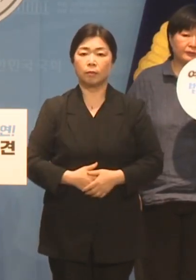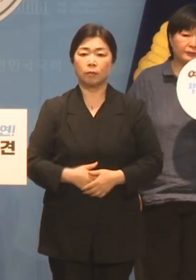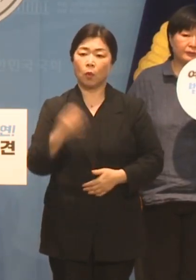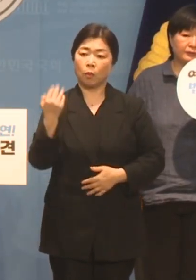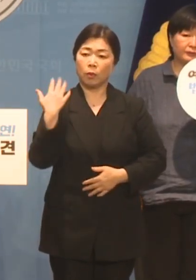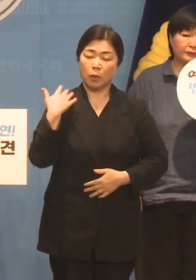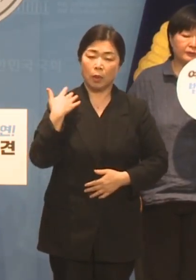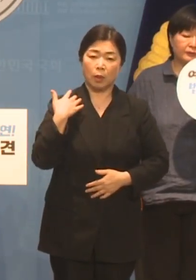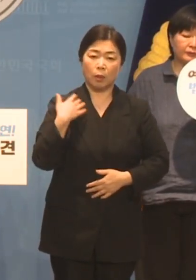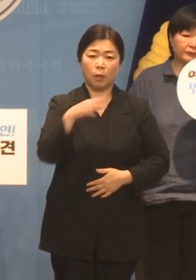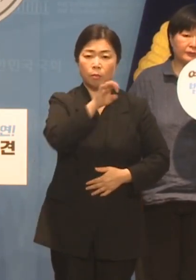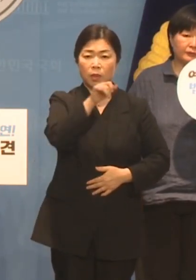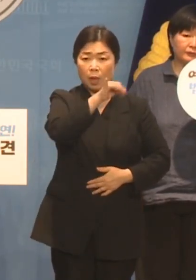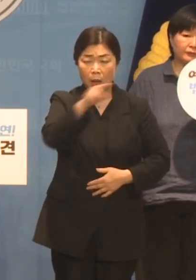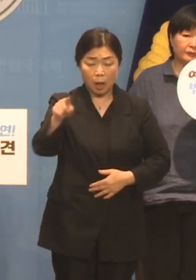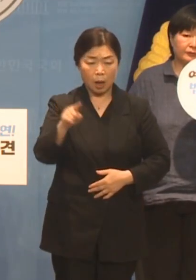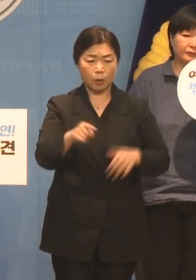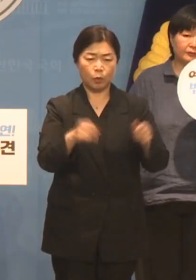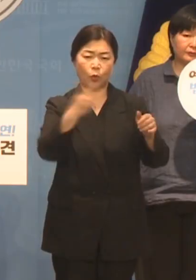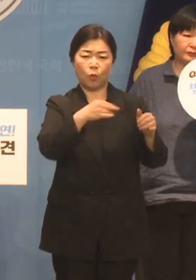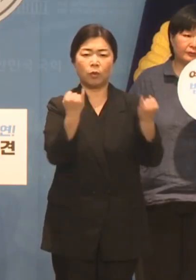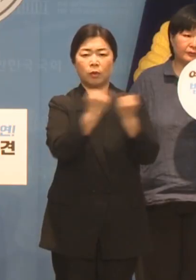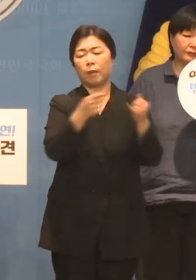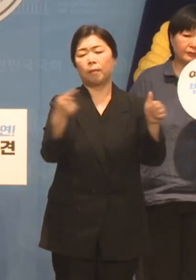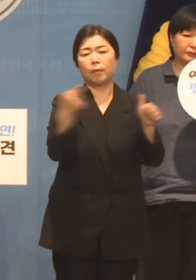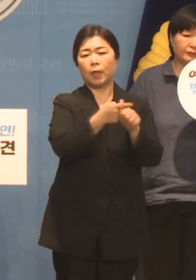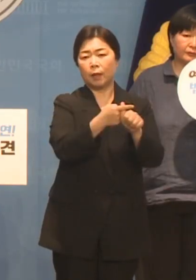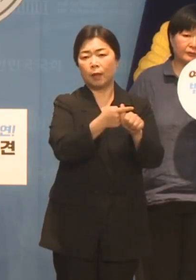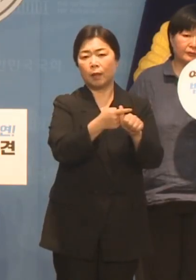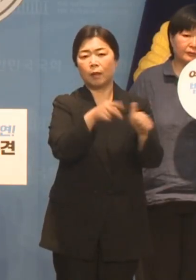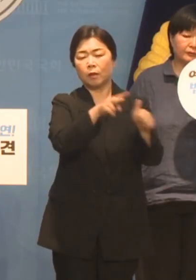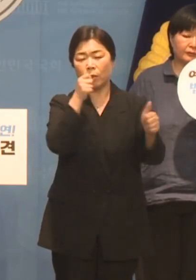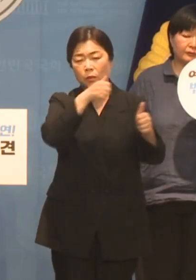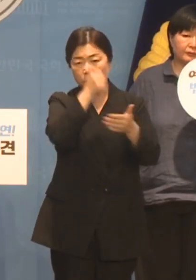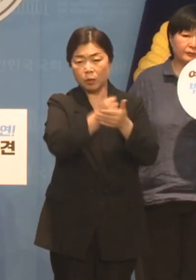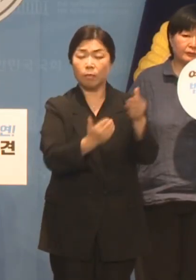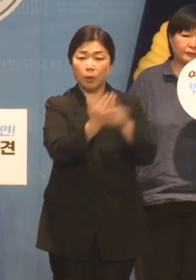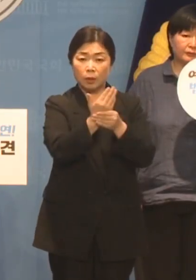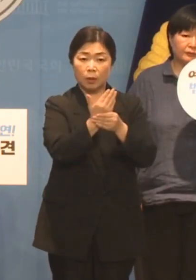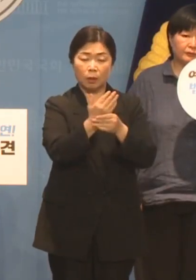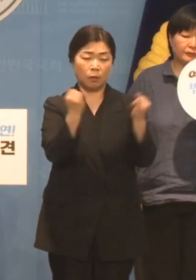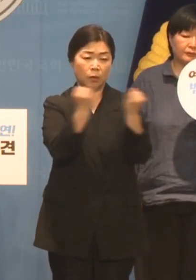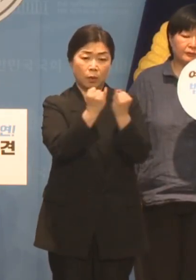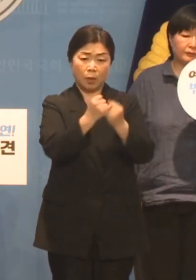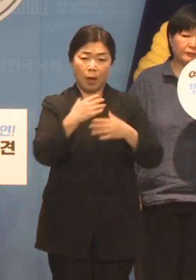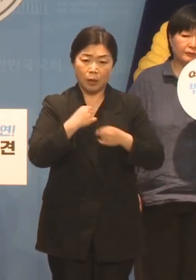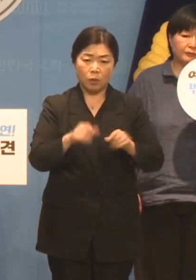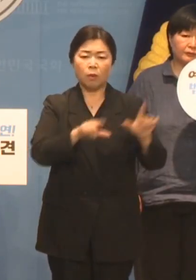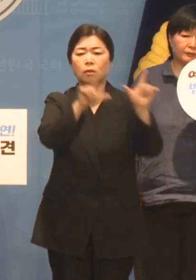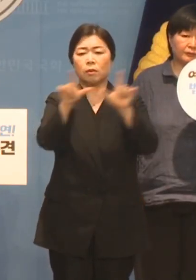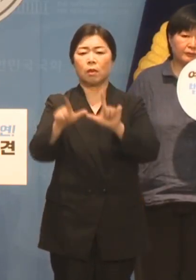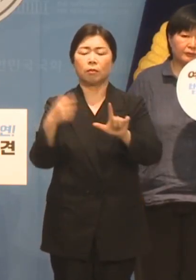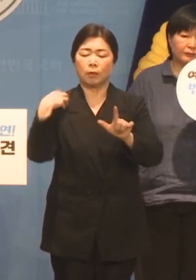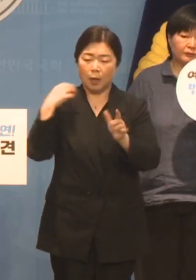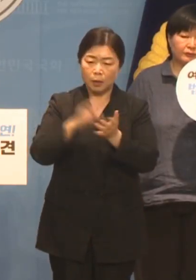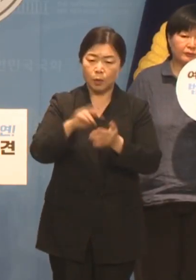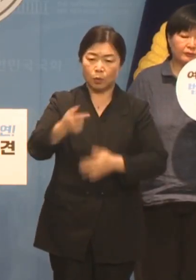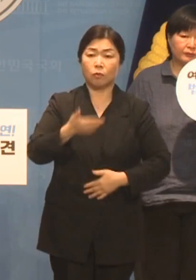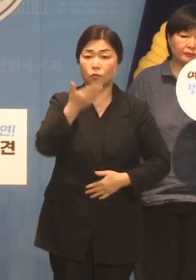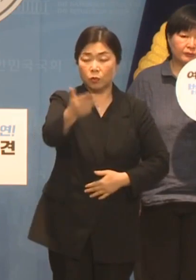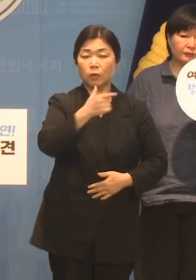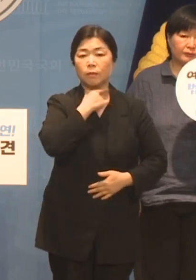전 미아역에서 또다시 여성 혐오 범죄가 발생했습니다. 여성들에게 안전한 일상을 돌려드려야